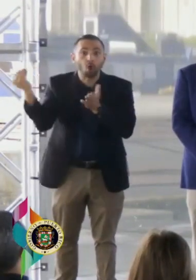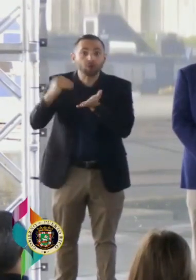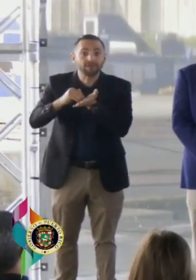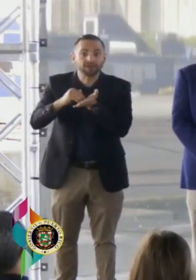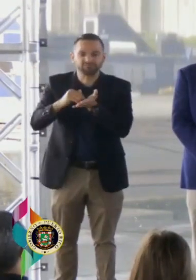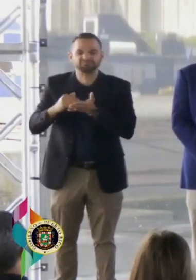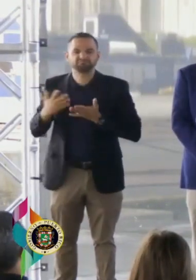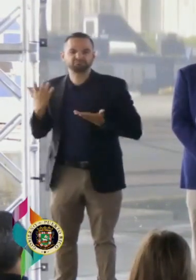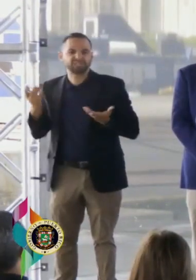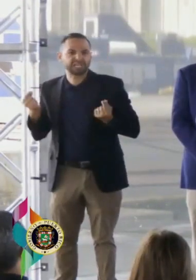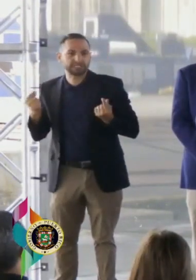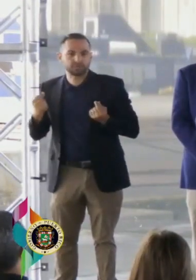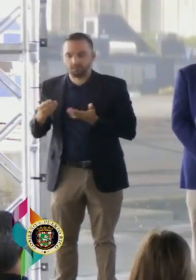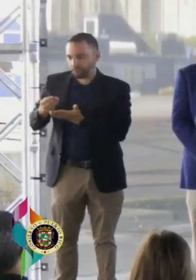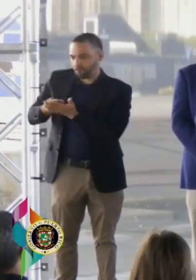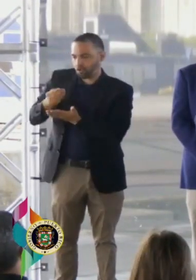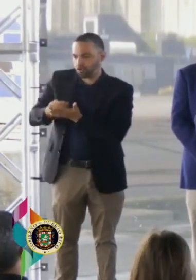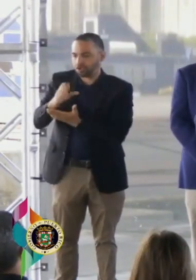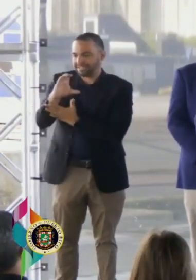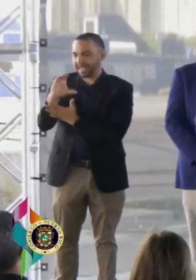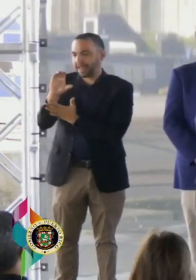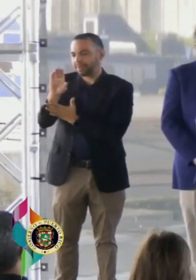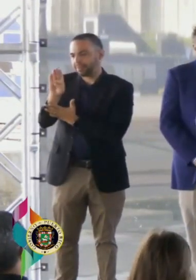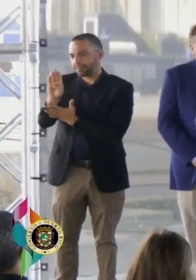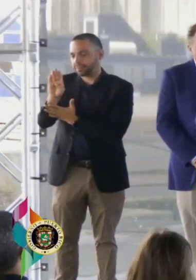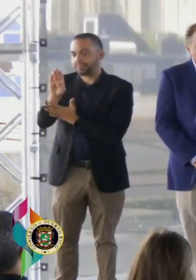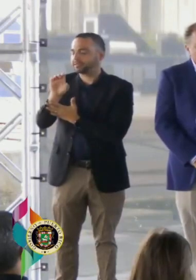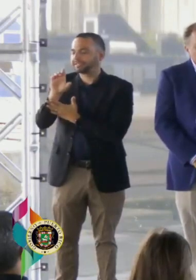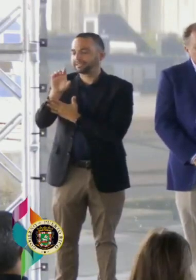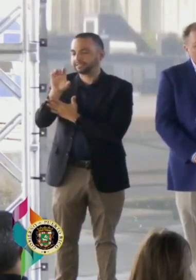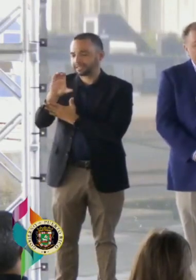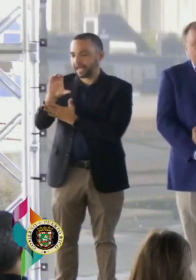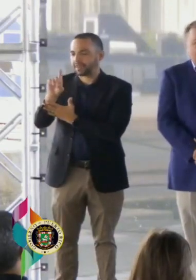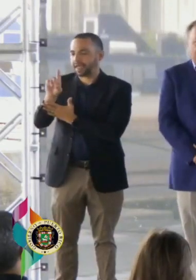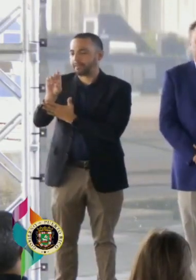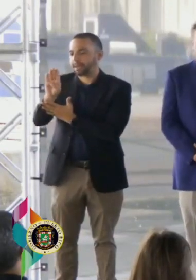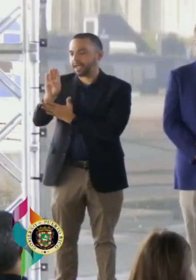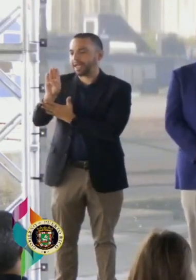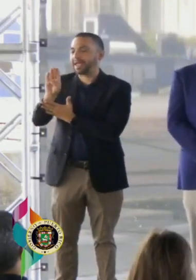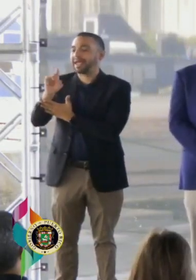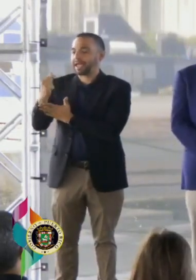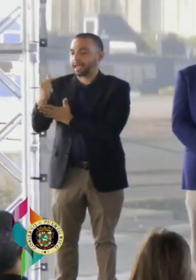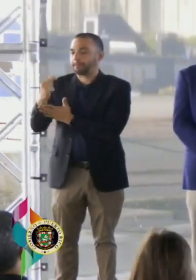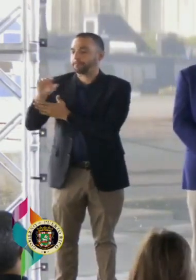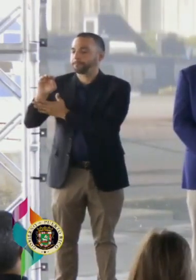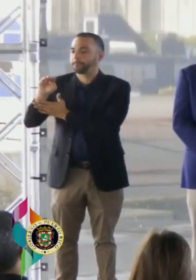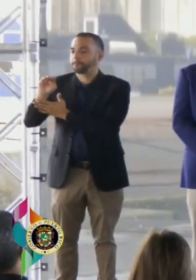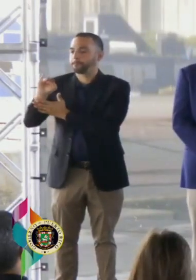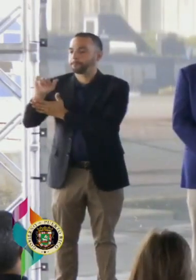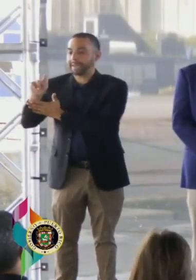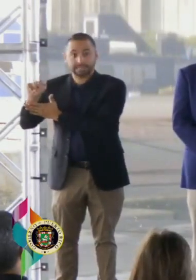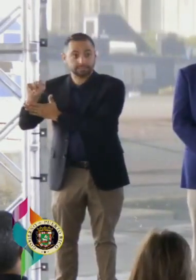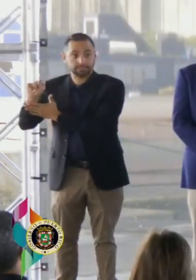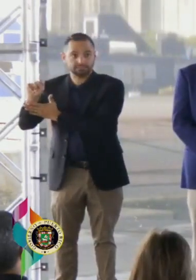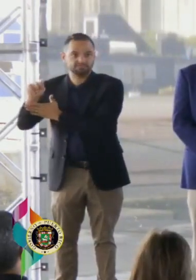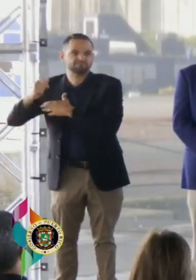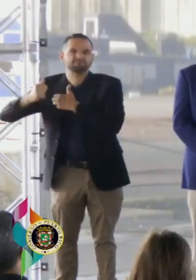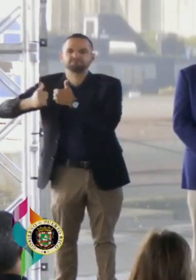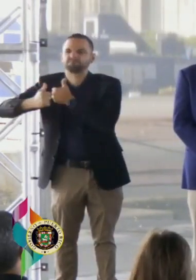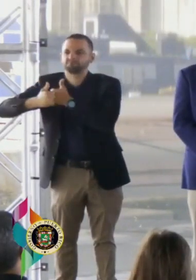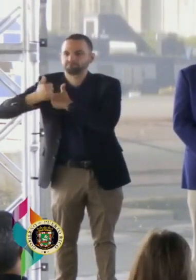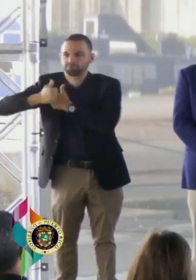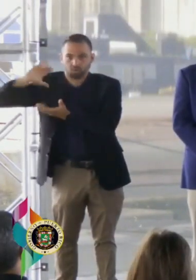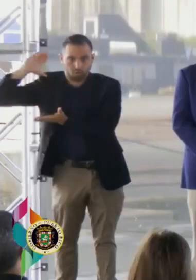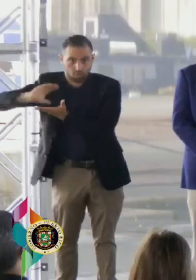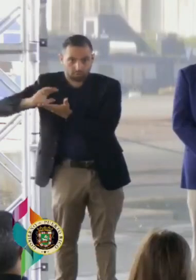fondos del programa de infraestructura de cdbg me para atender estas necesidades a esos fines me